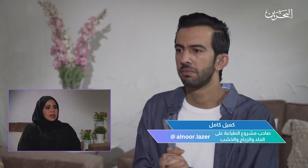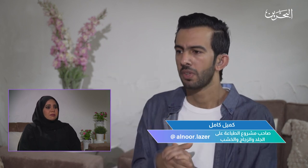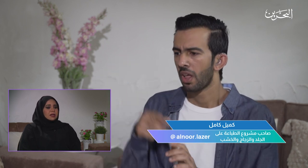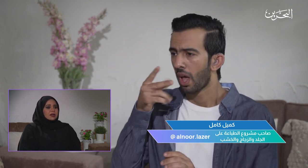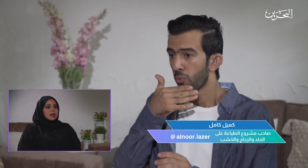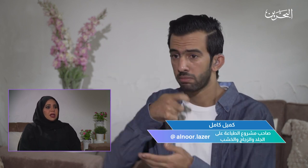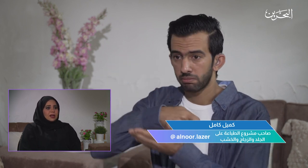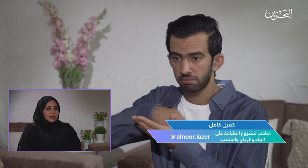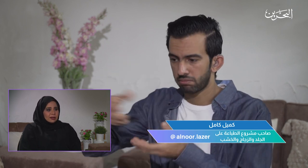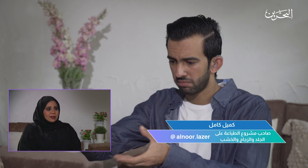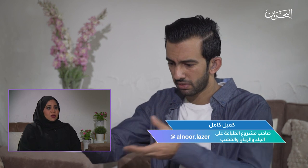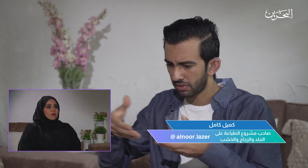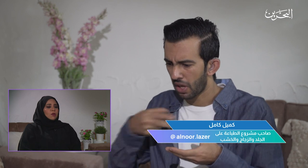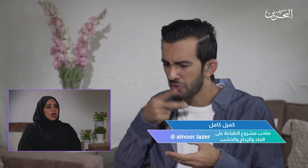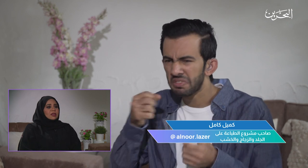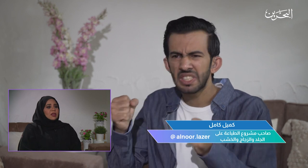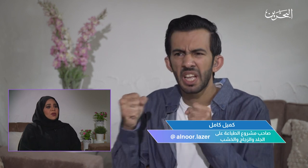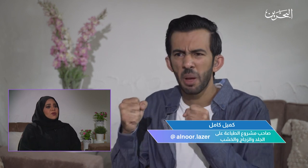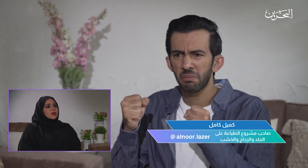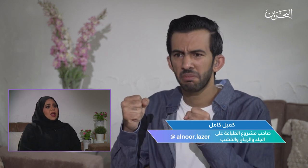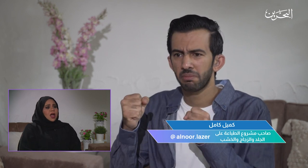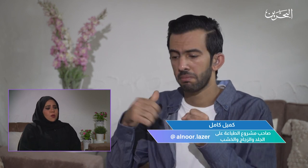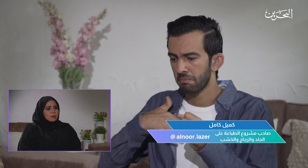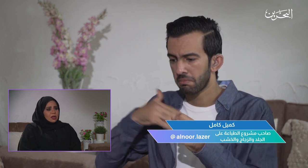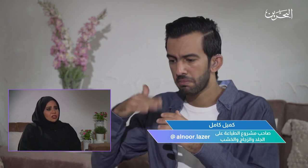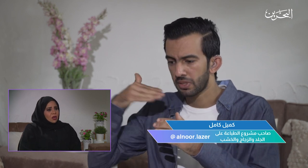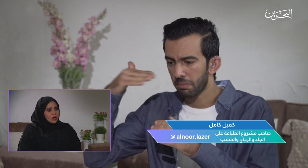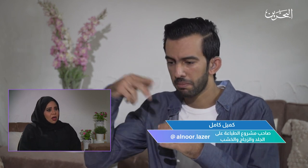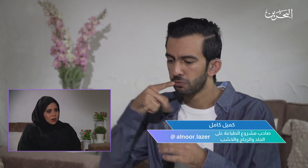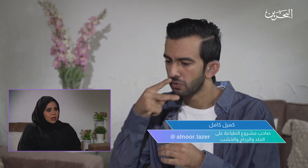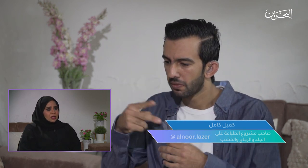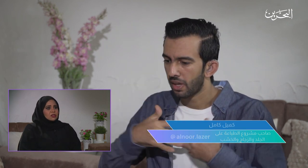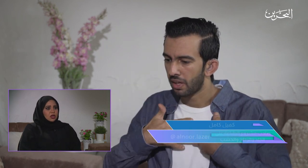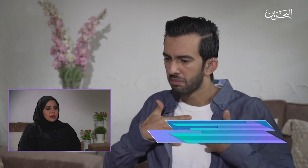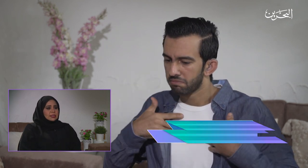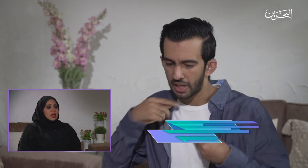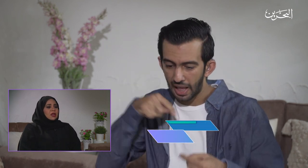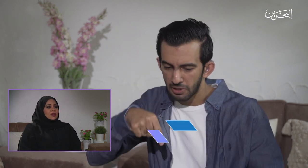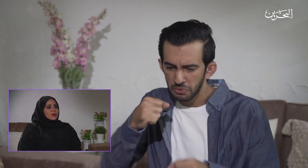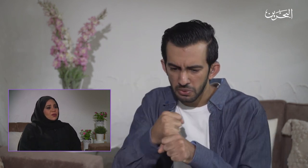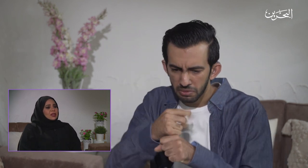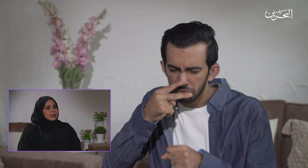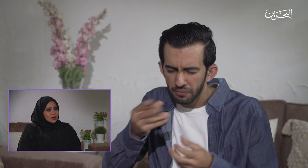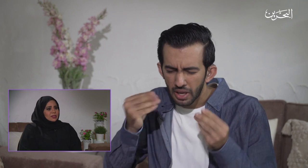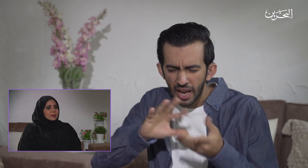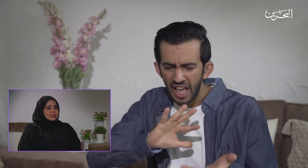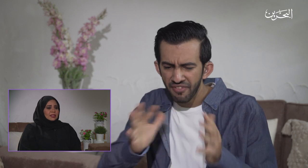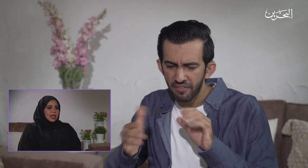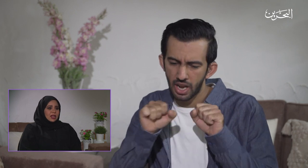تتعلم حرفة معينة. يقول أول مرة شرى له آلة جهاز، يقول لازم أنت تتعلم،